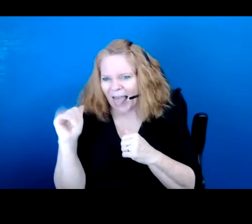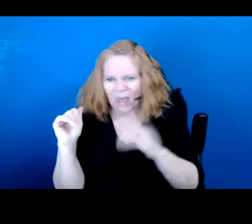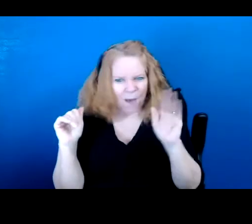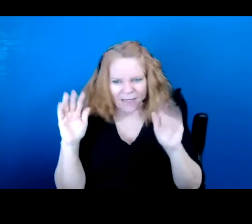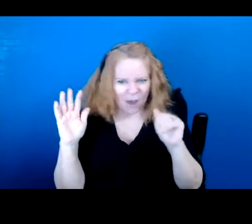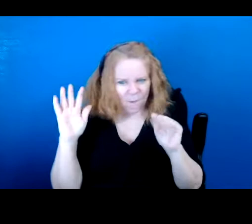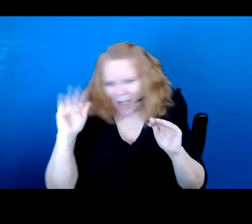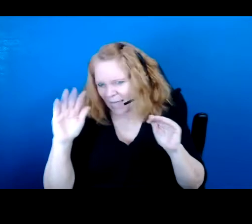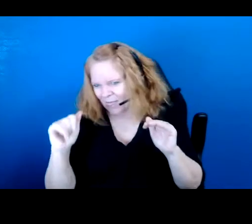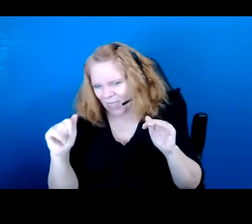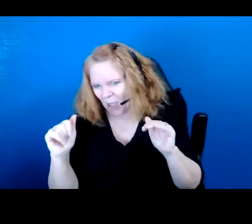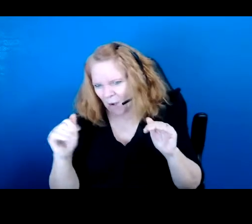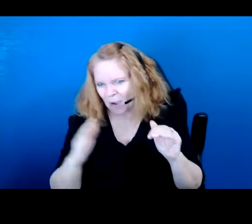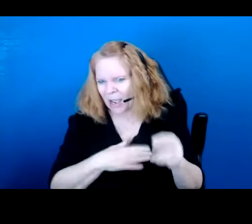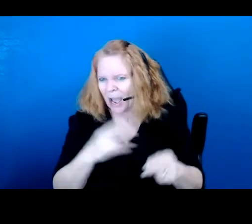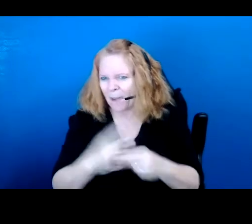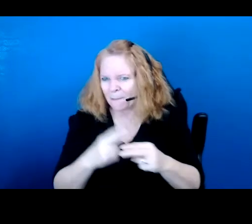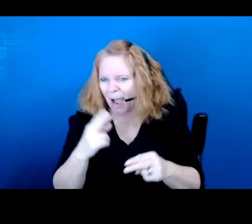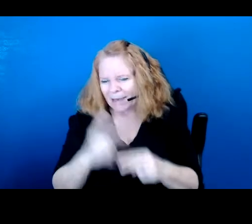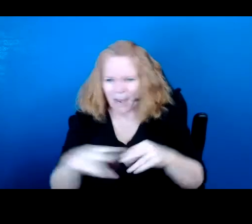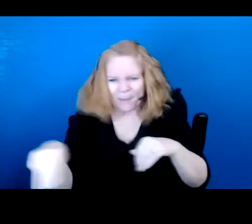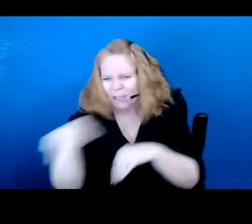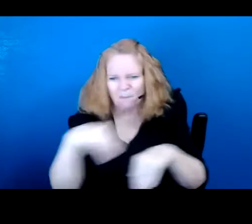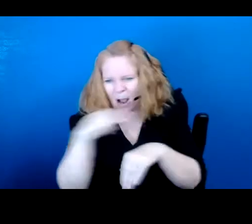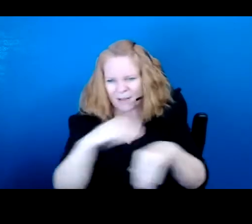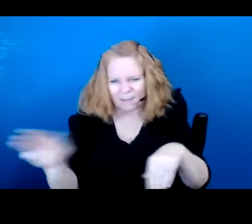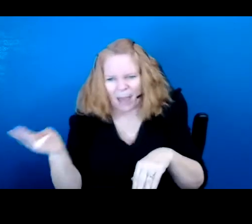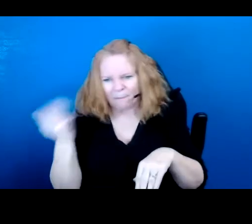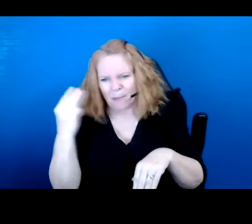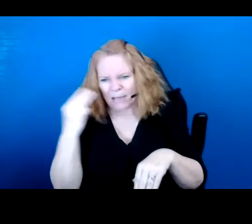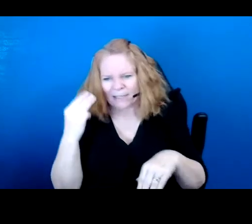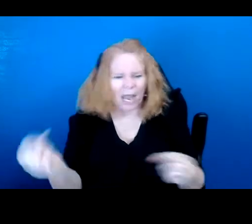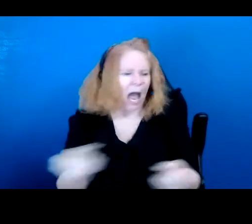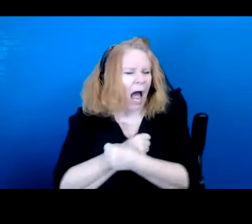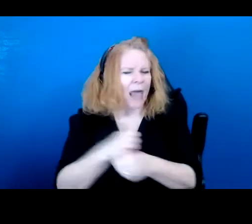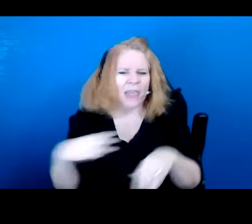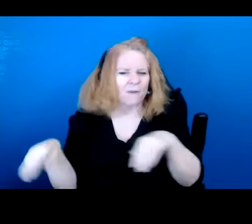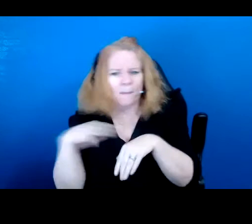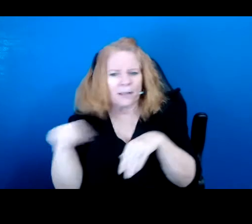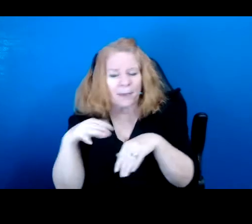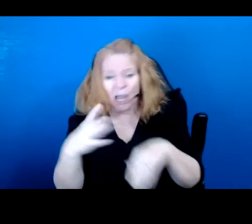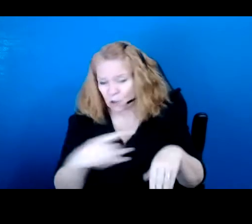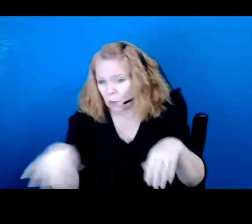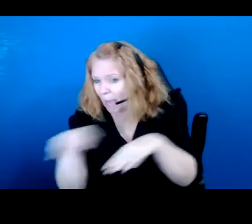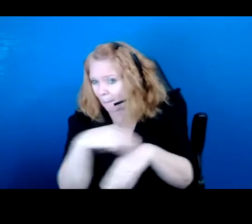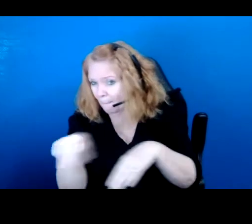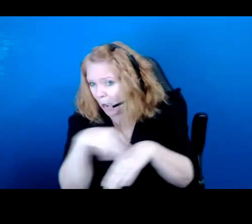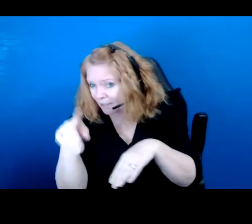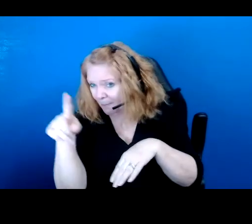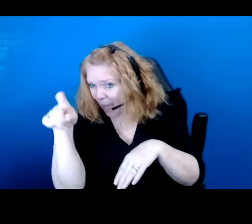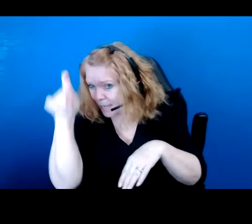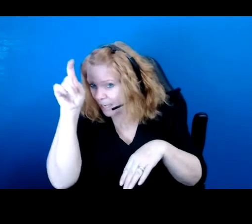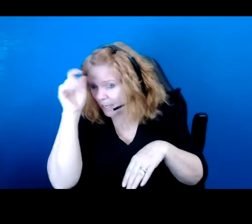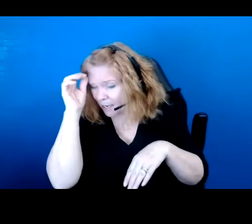mate y marte dice hola hola hola me llamo más y pan martín y me llaman 'los